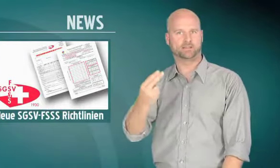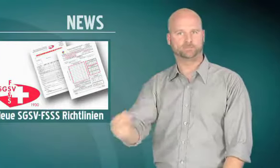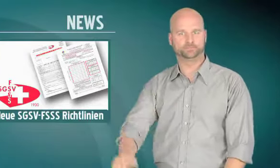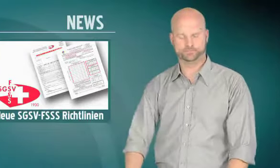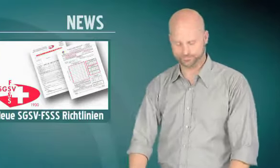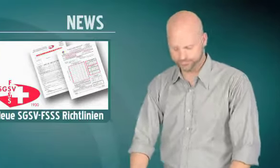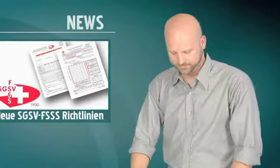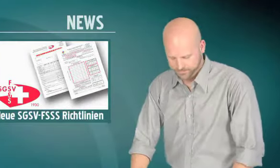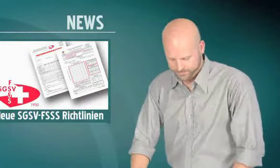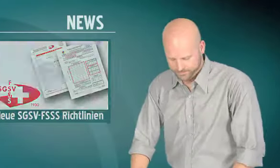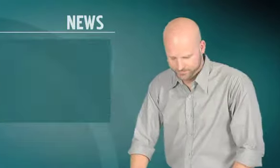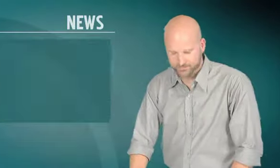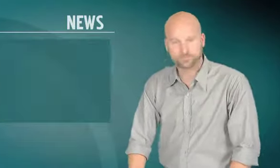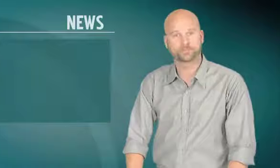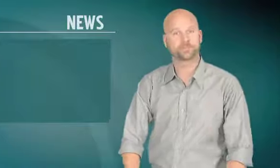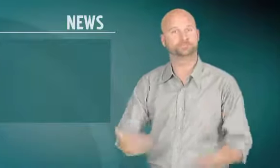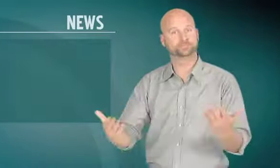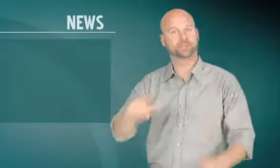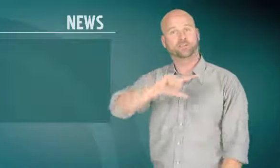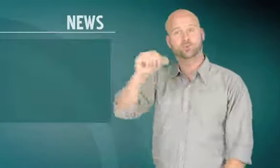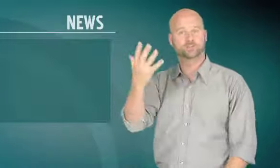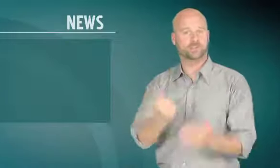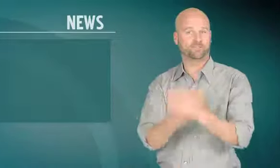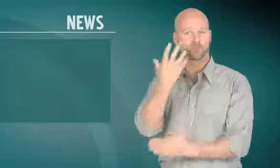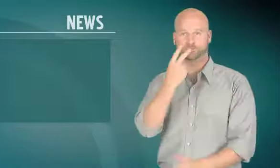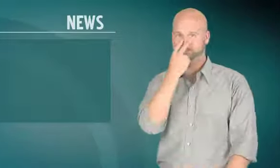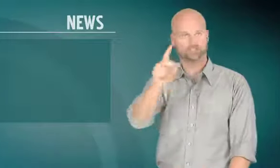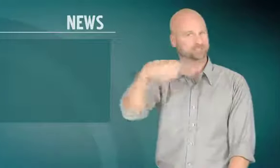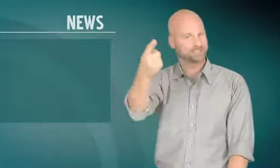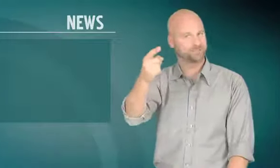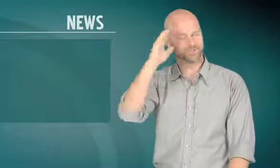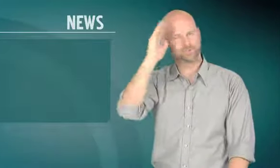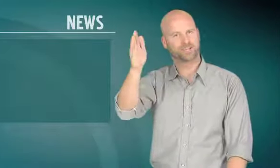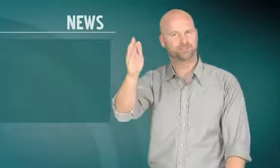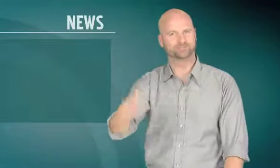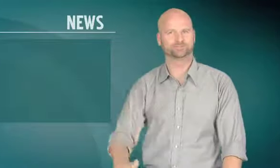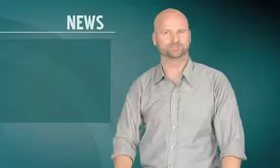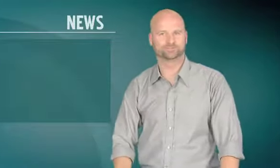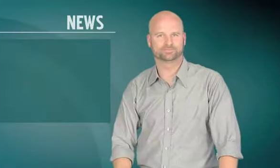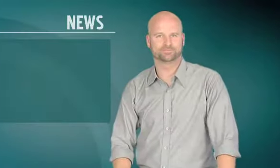www.sgsv-fsss.ch nachgeschaut werden. Das war's für Focus 5 News. Bis zum nächsten Mal. Auf Wiedersehen.